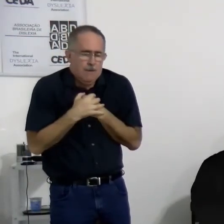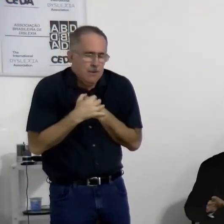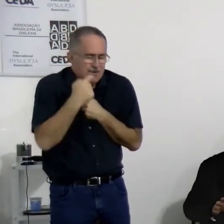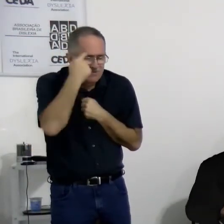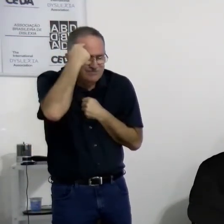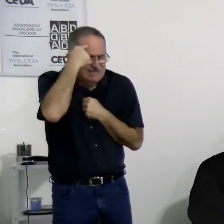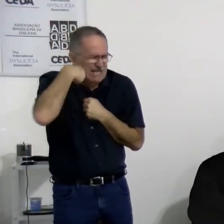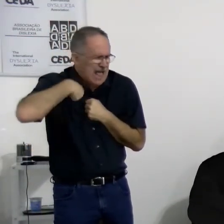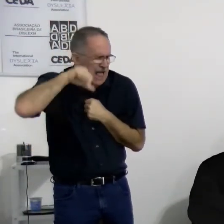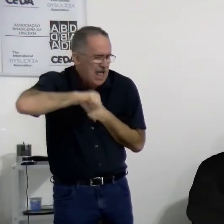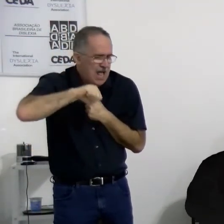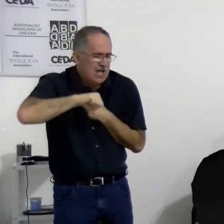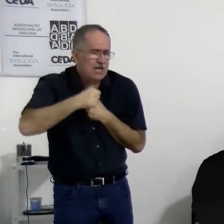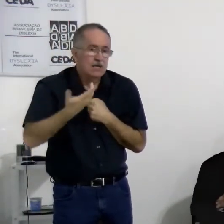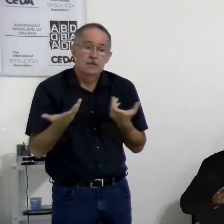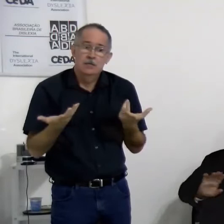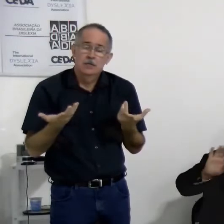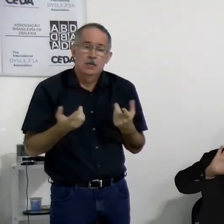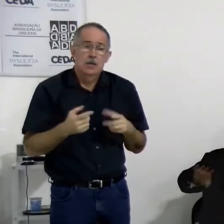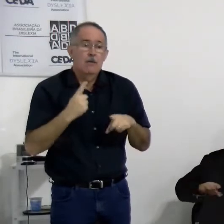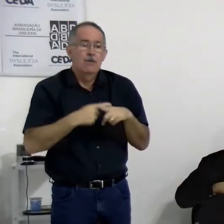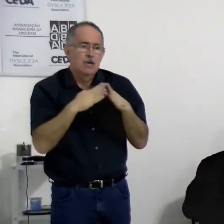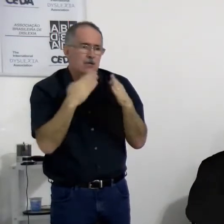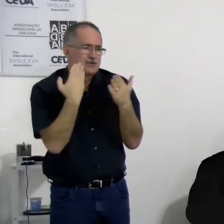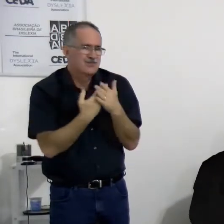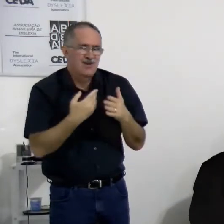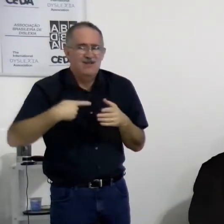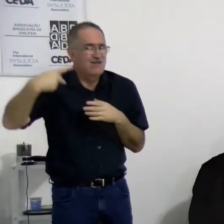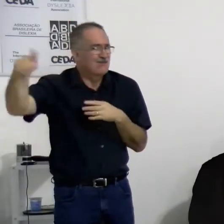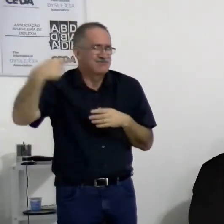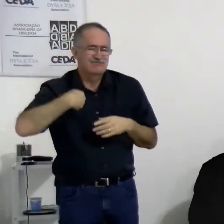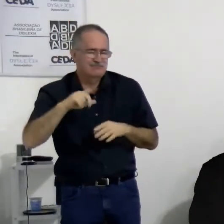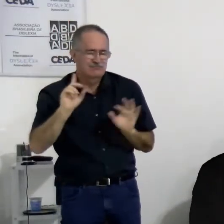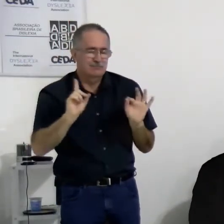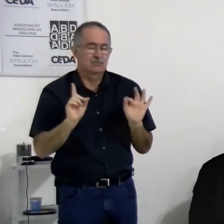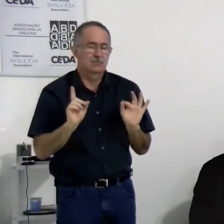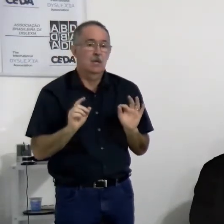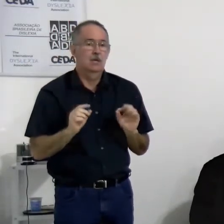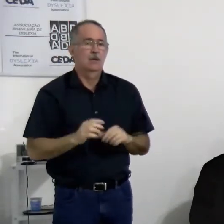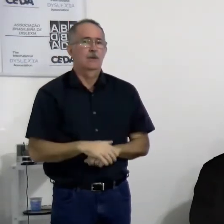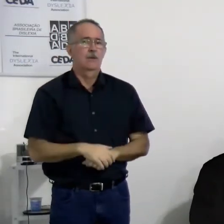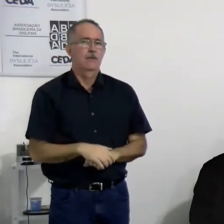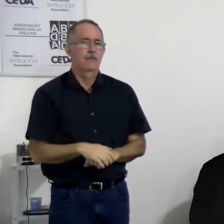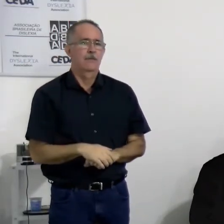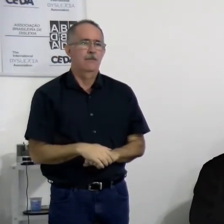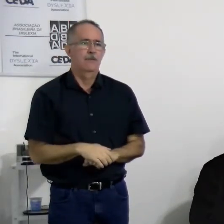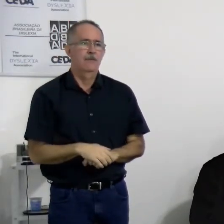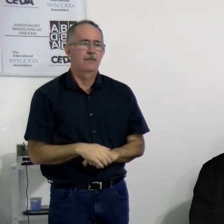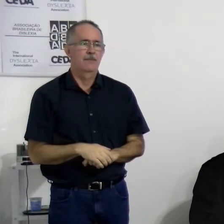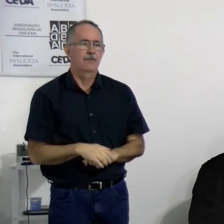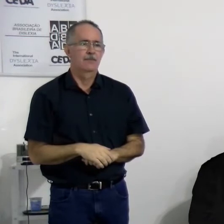presta, que ela não dá para isso. Que escola é para os outros, não é para ela. So we know, we